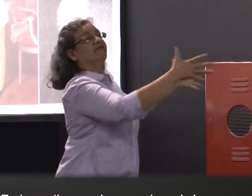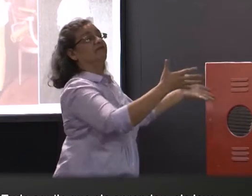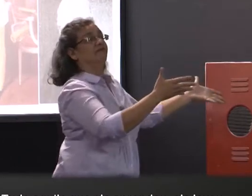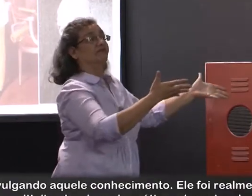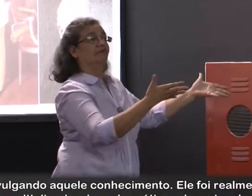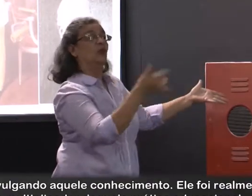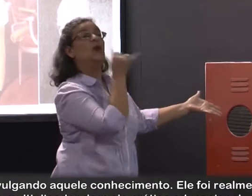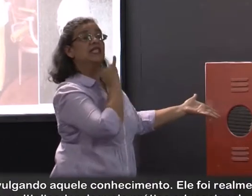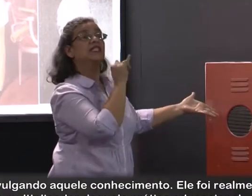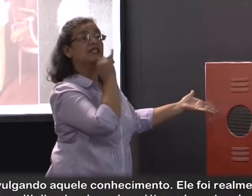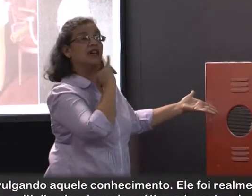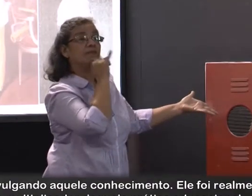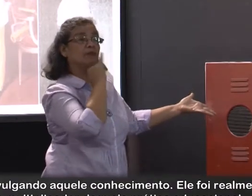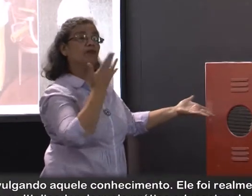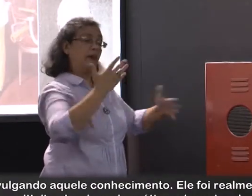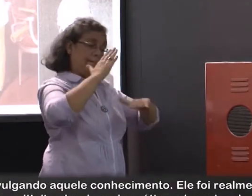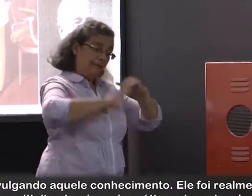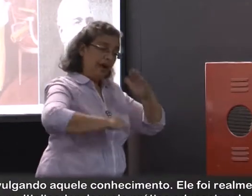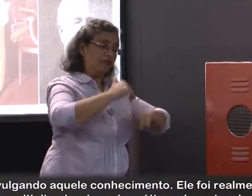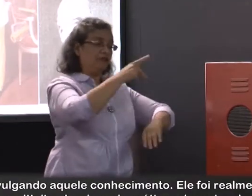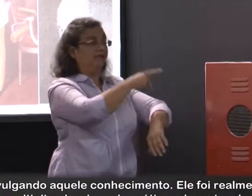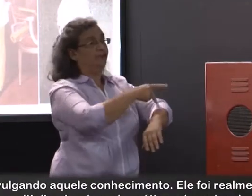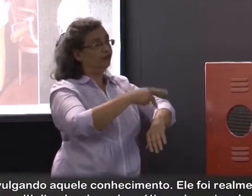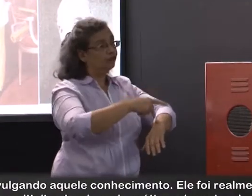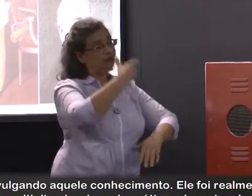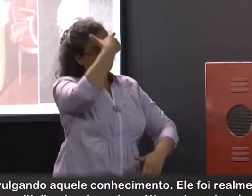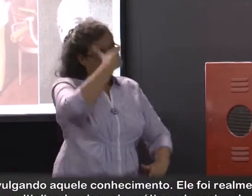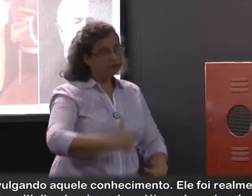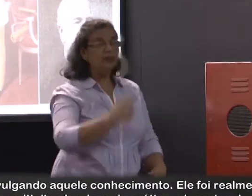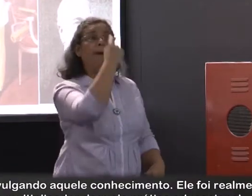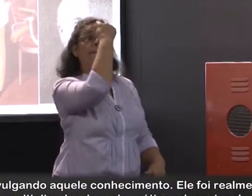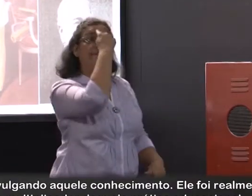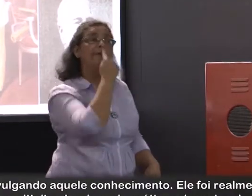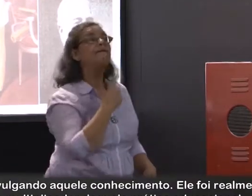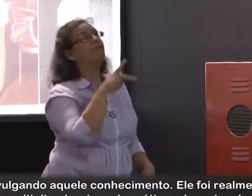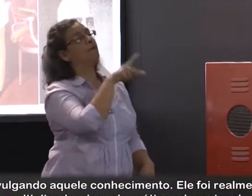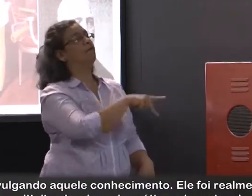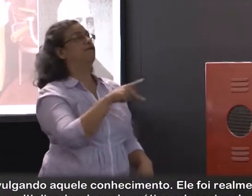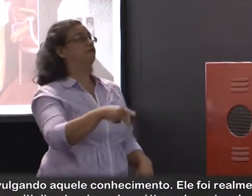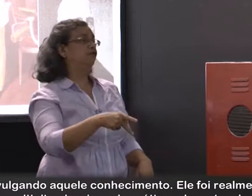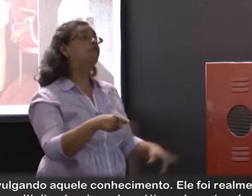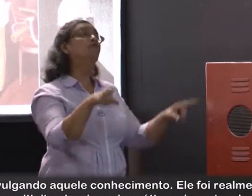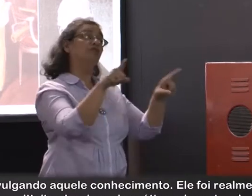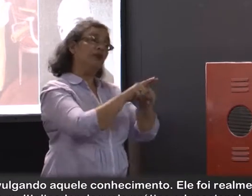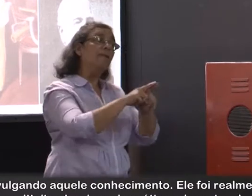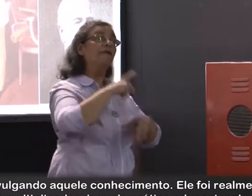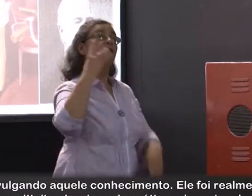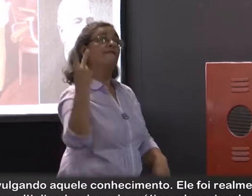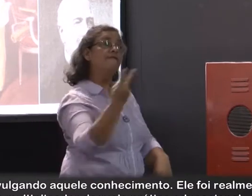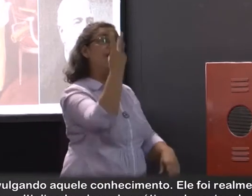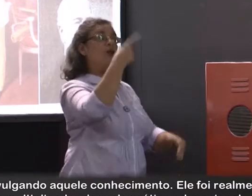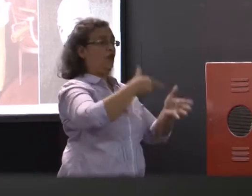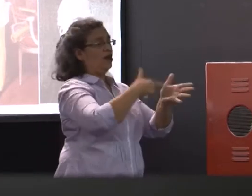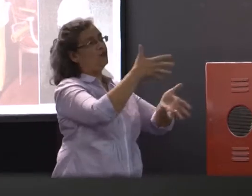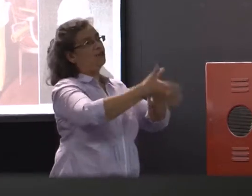levou, né, e foi divulgando aquele conhecimento. Então ele foi um multiplicador realmente daquela prática educacional.